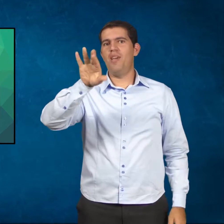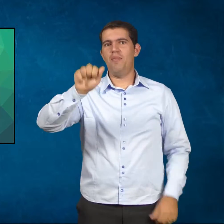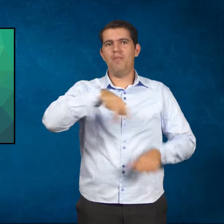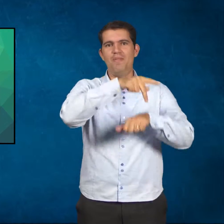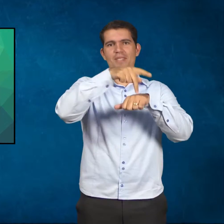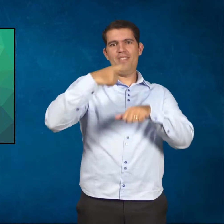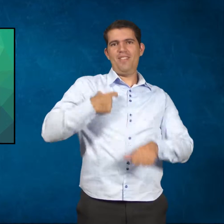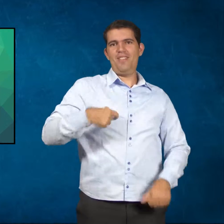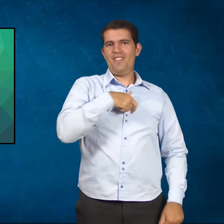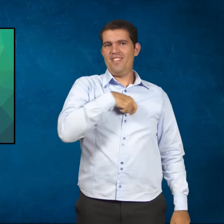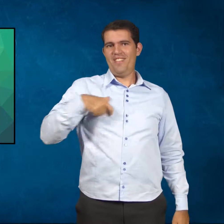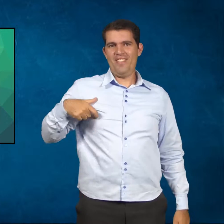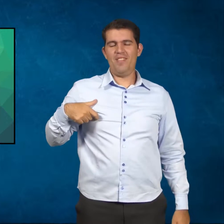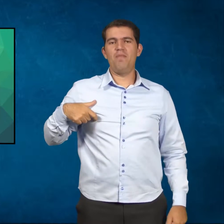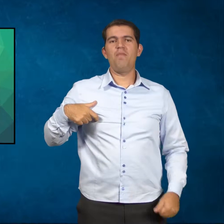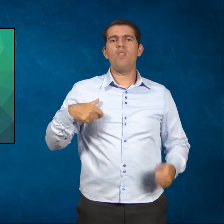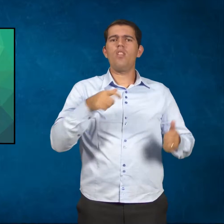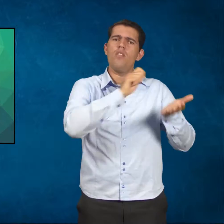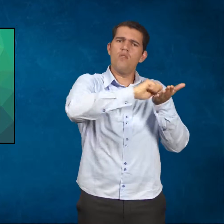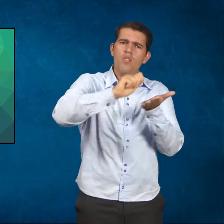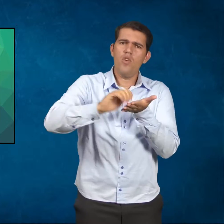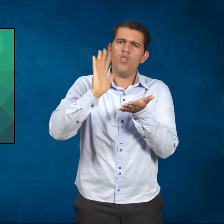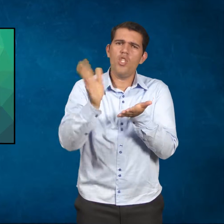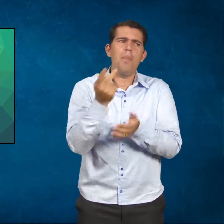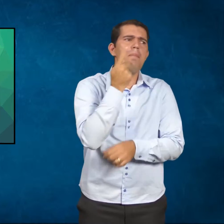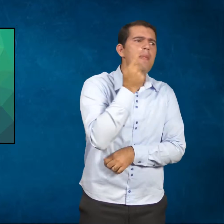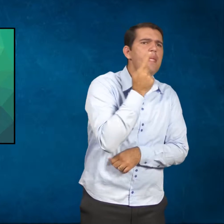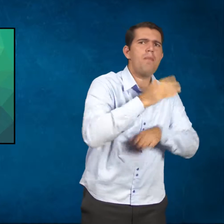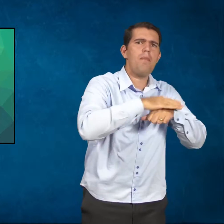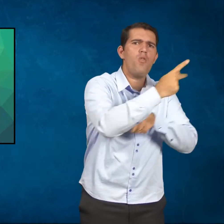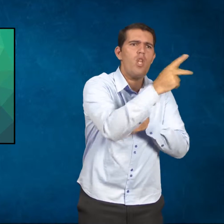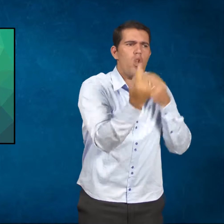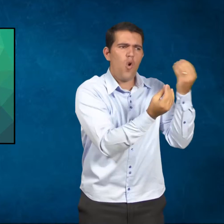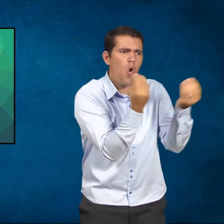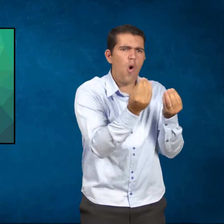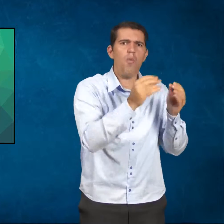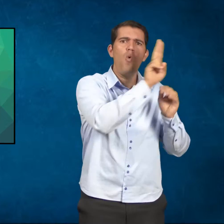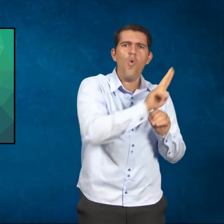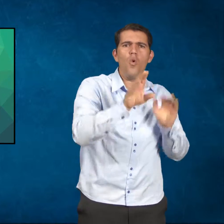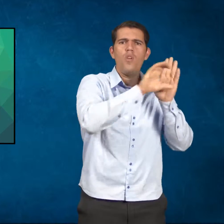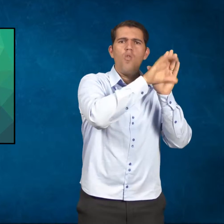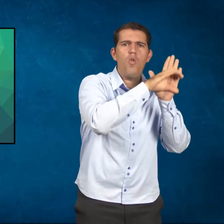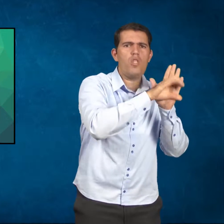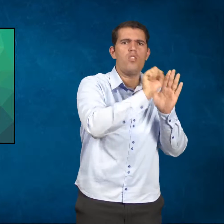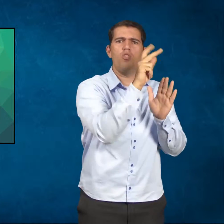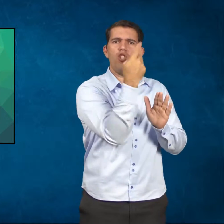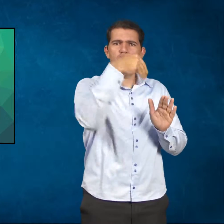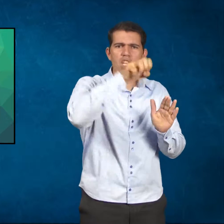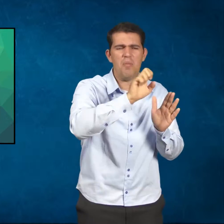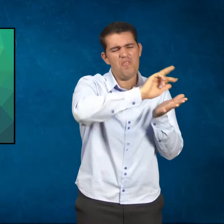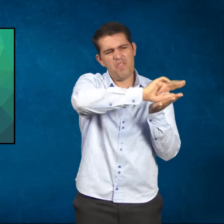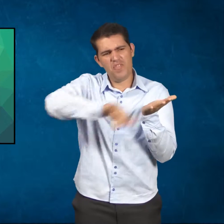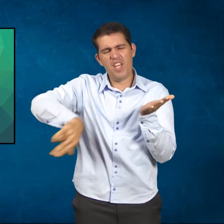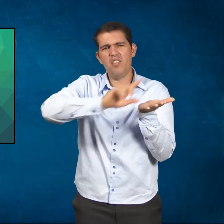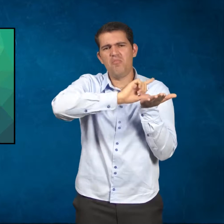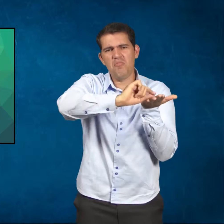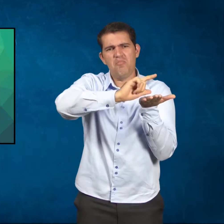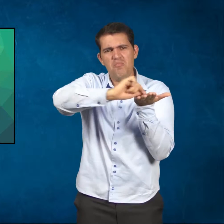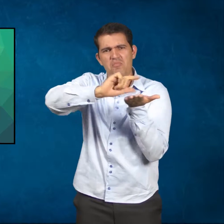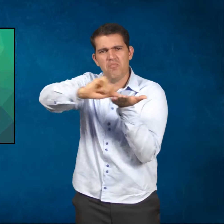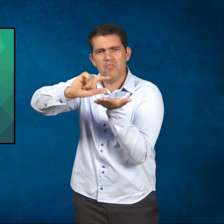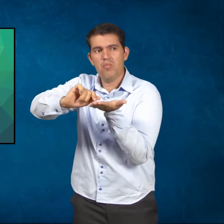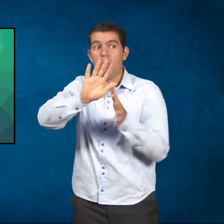Suíça. Ele escreveu sobre o modo com o qual Piaget se valeu do conceito de scheme ao longo de sua obra, mesmo